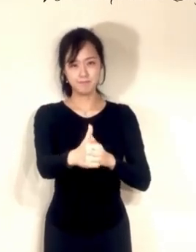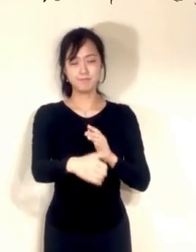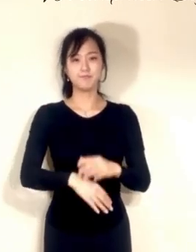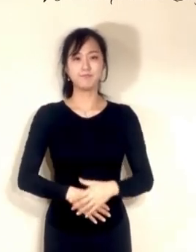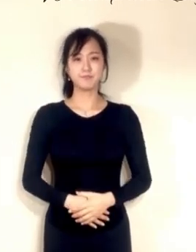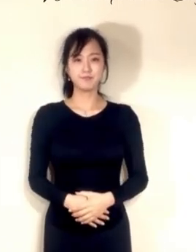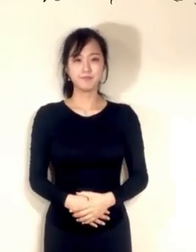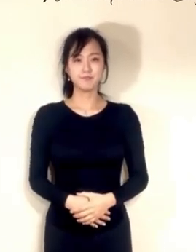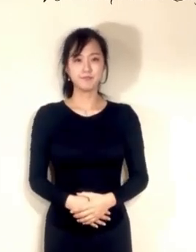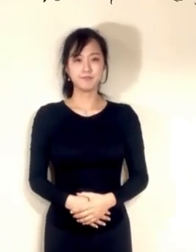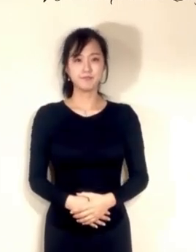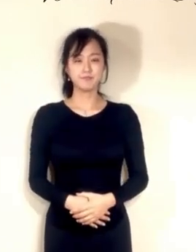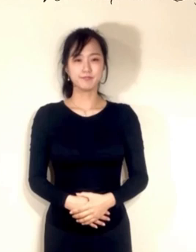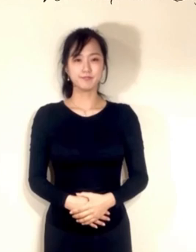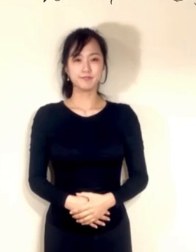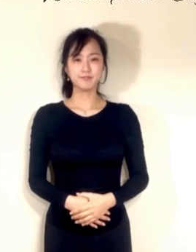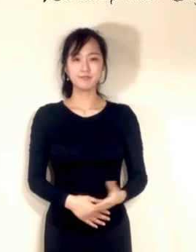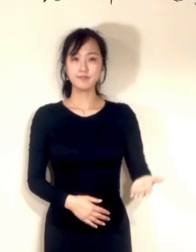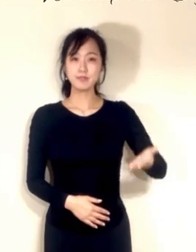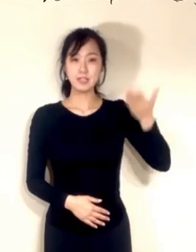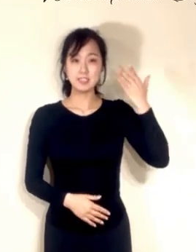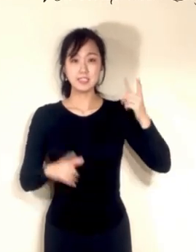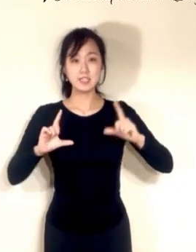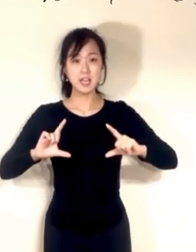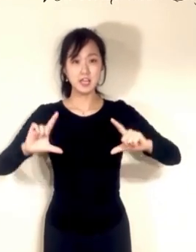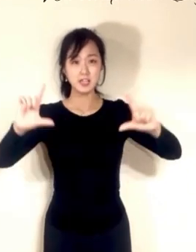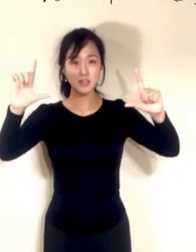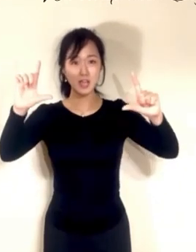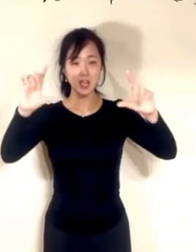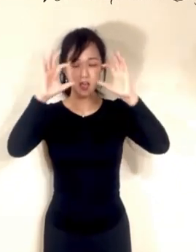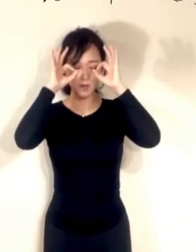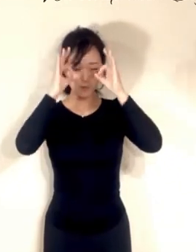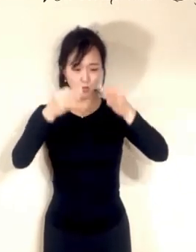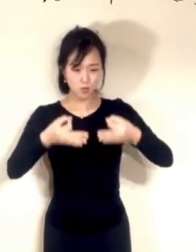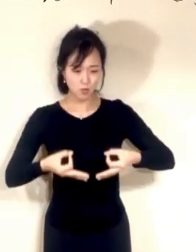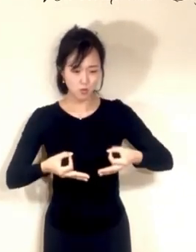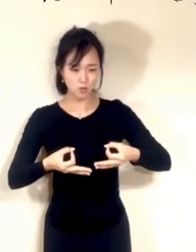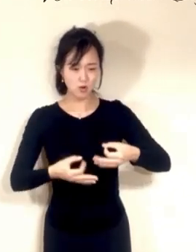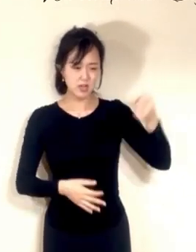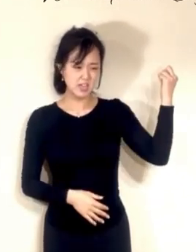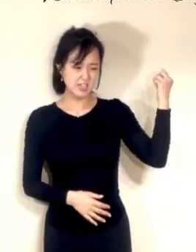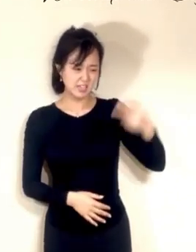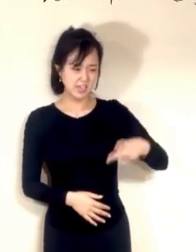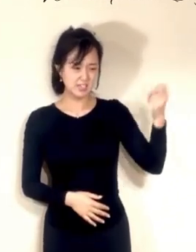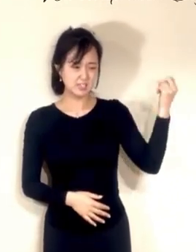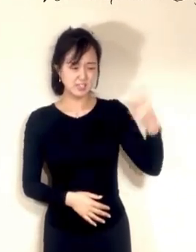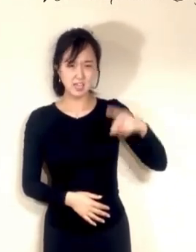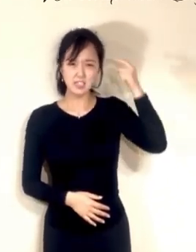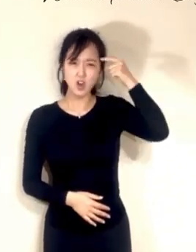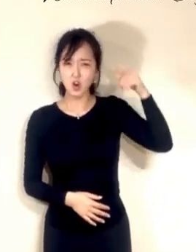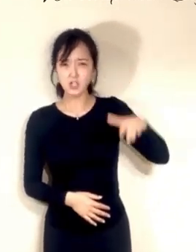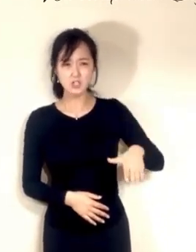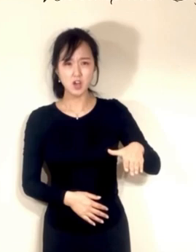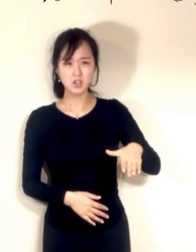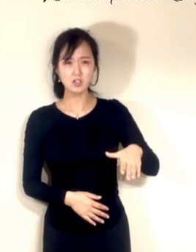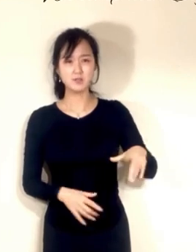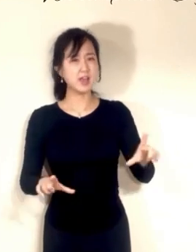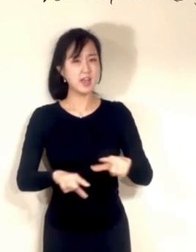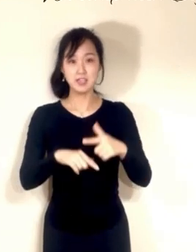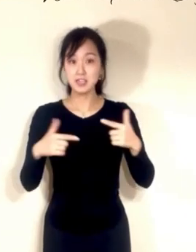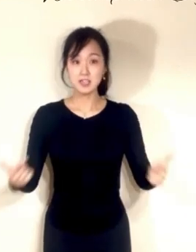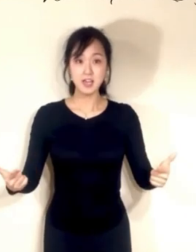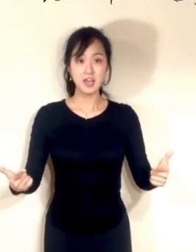어리석음을 반복하는 것이 아니라 주님께서 말씀 가운데 허락하신 지혜로 정말